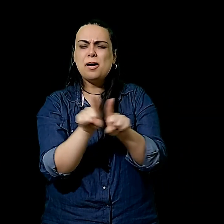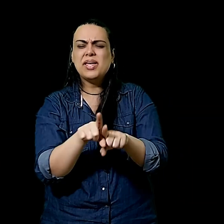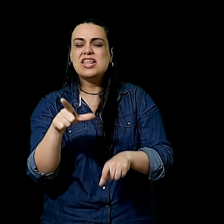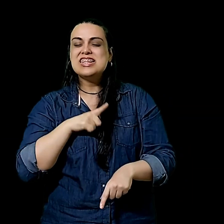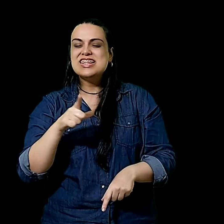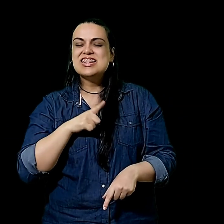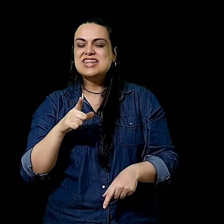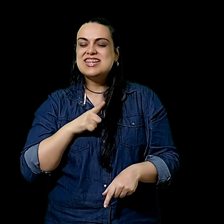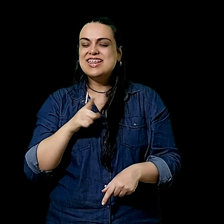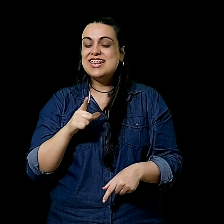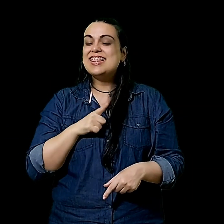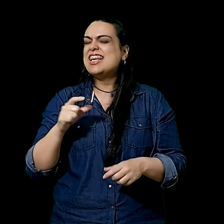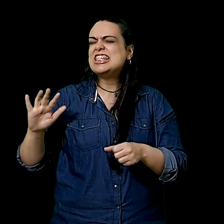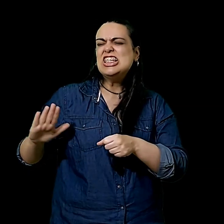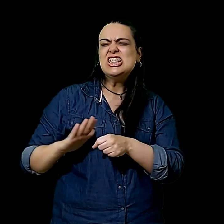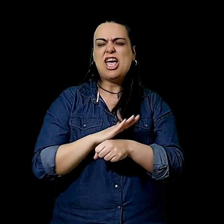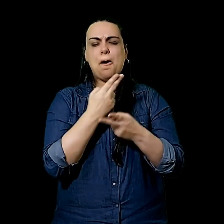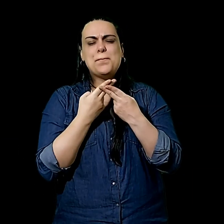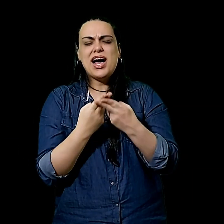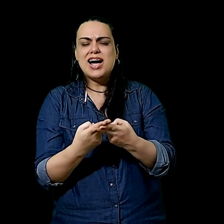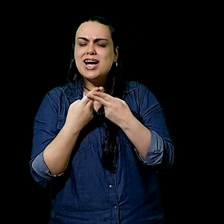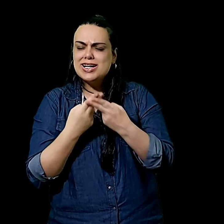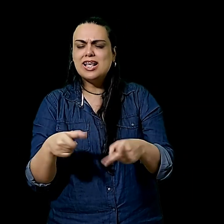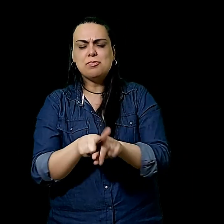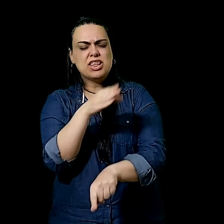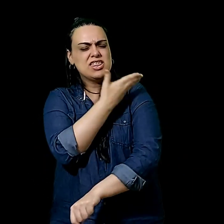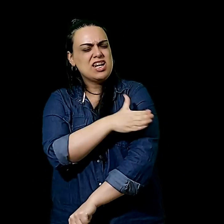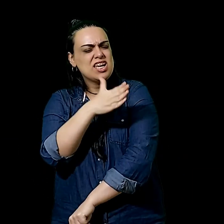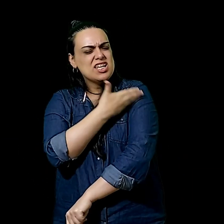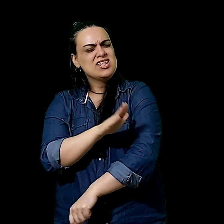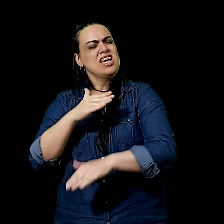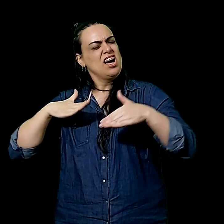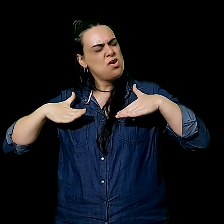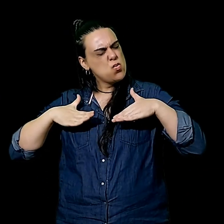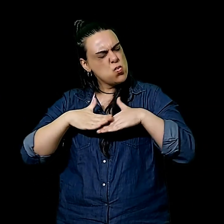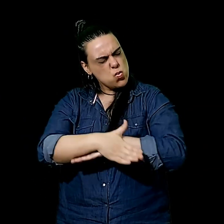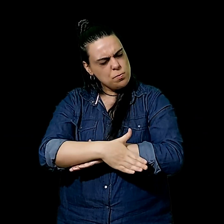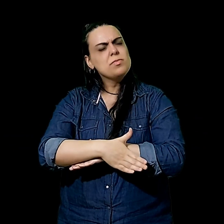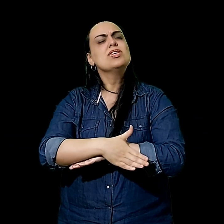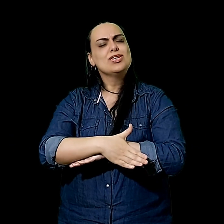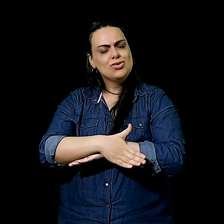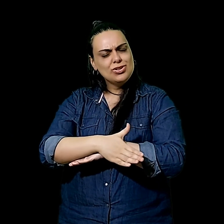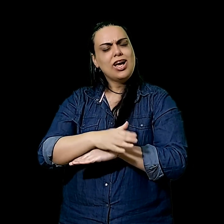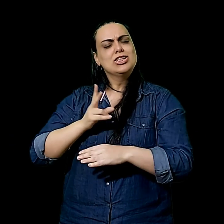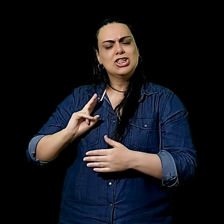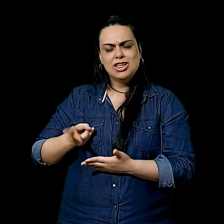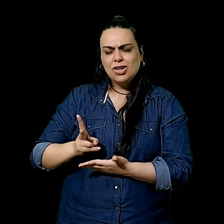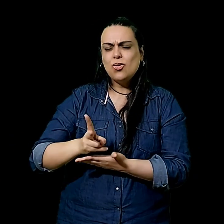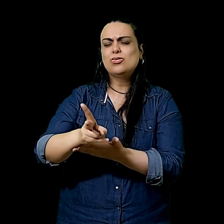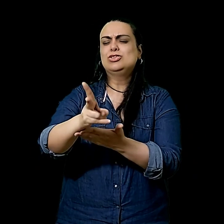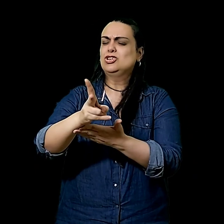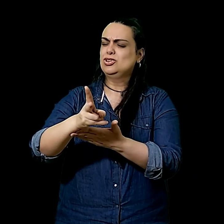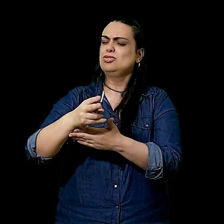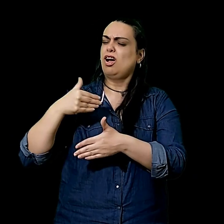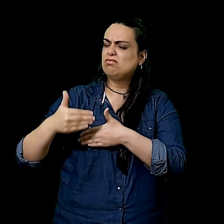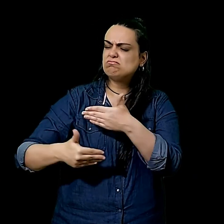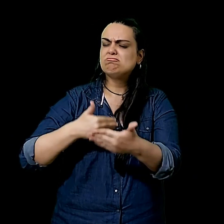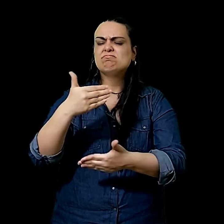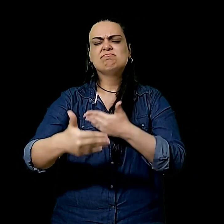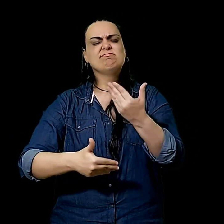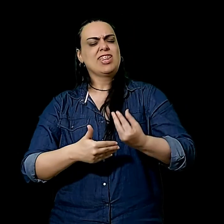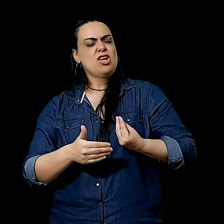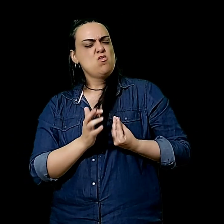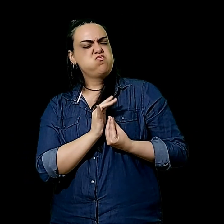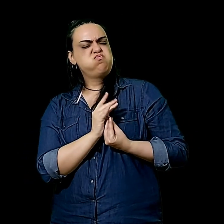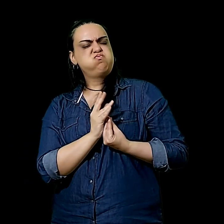ter a virtude da paciência, para que eles possam disciplinar a virtude da humildade e assim darem prosseguimento à